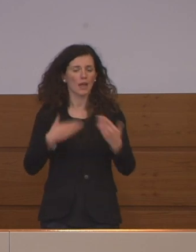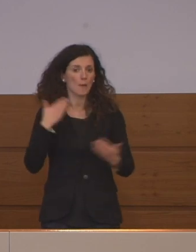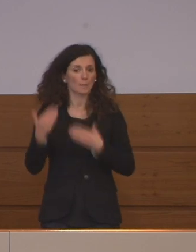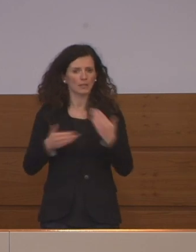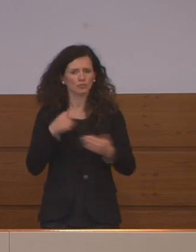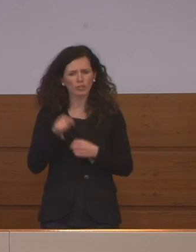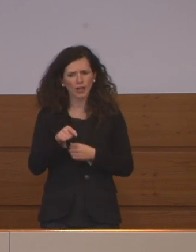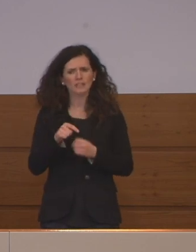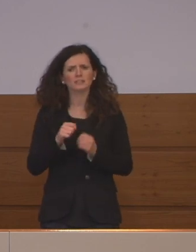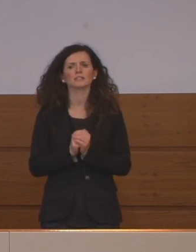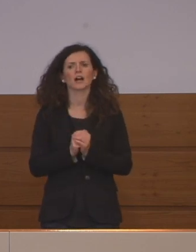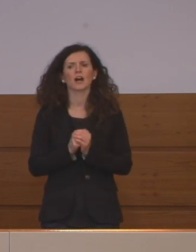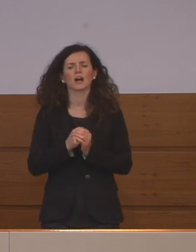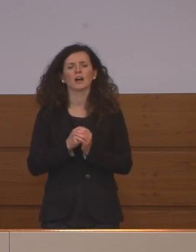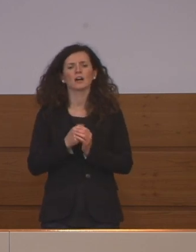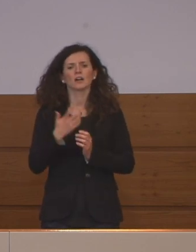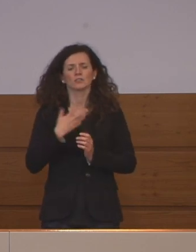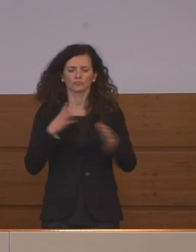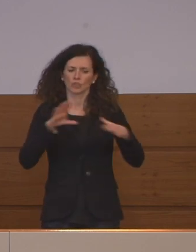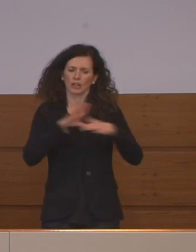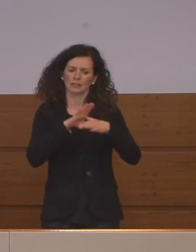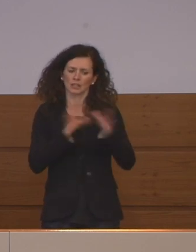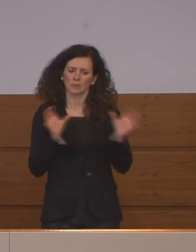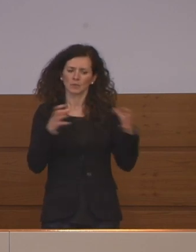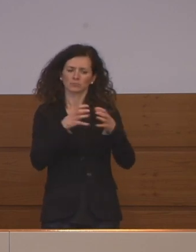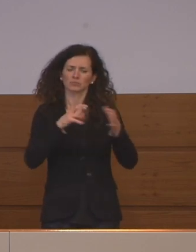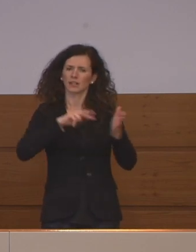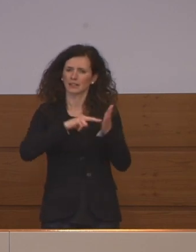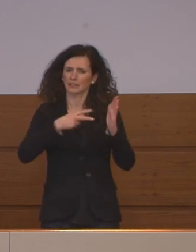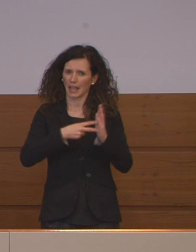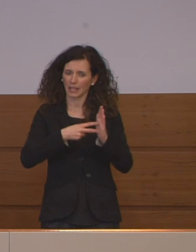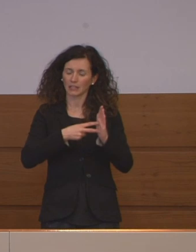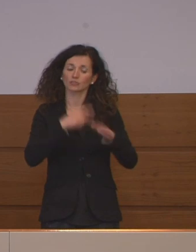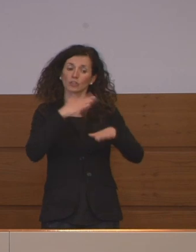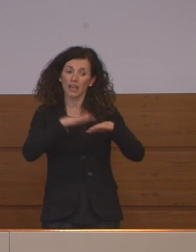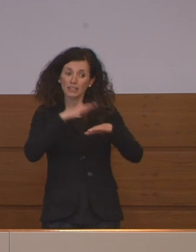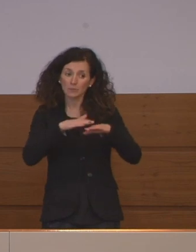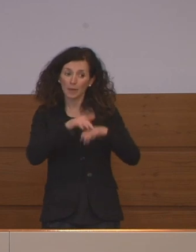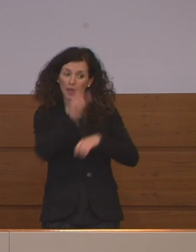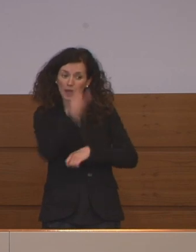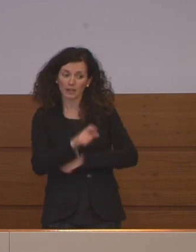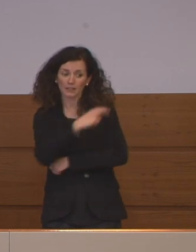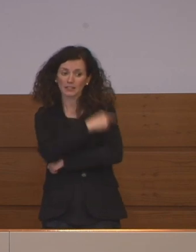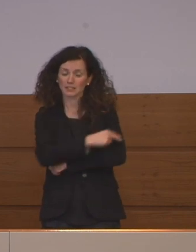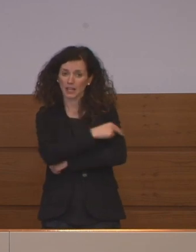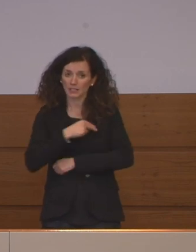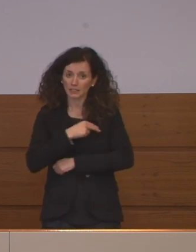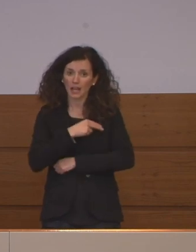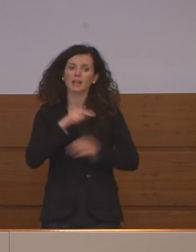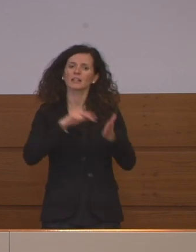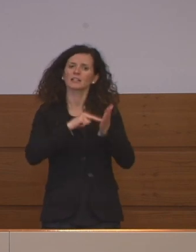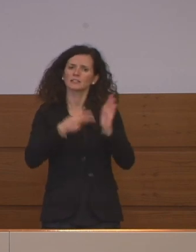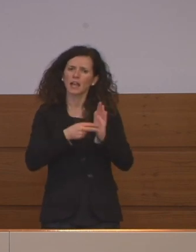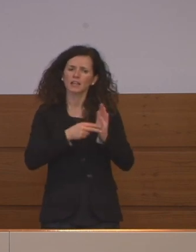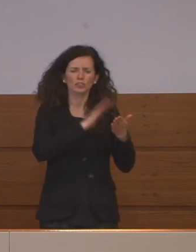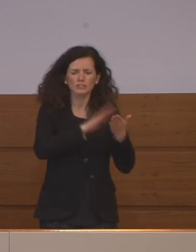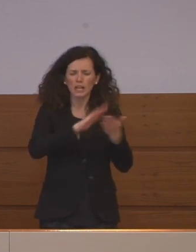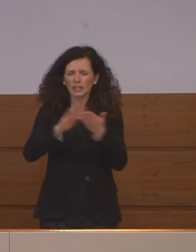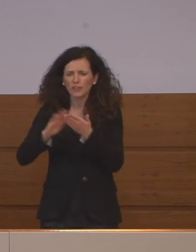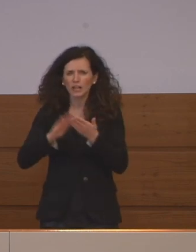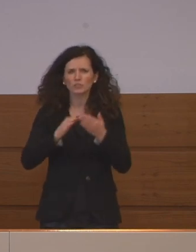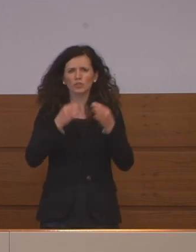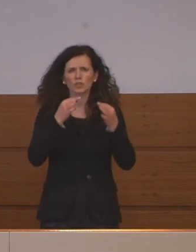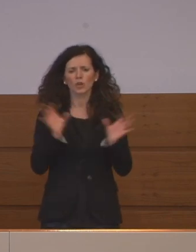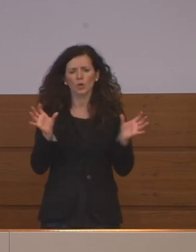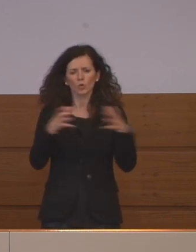trasferimento un team di tecnici di esperti sanitari e tecnici della sanificazione arrivati dalla russia un